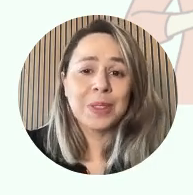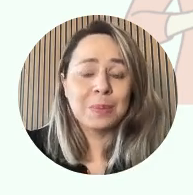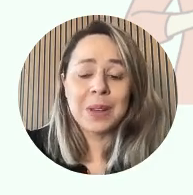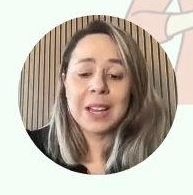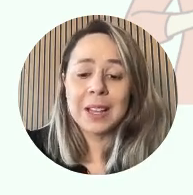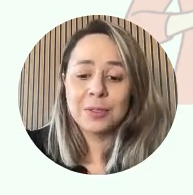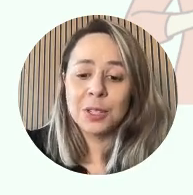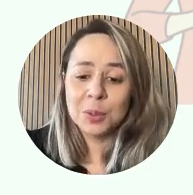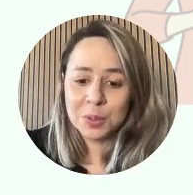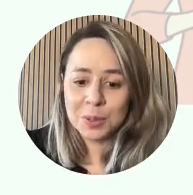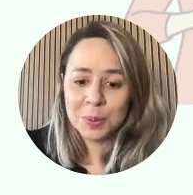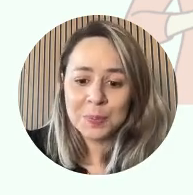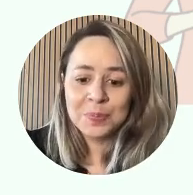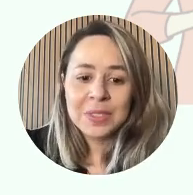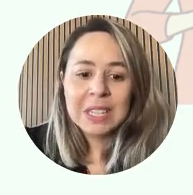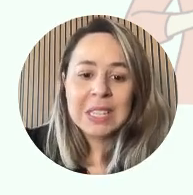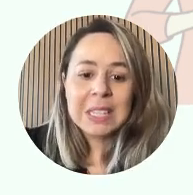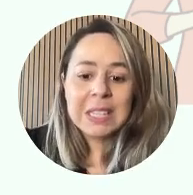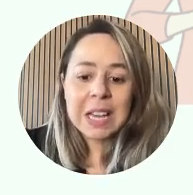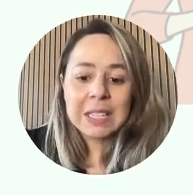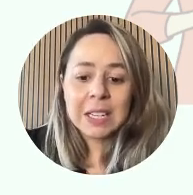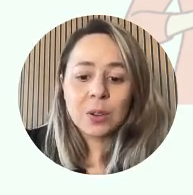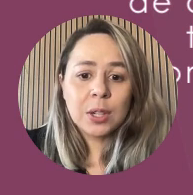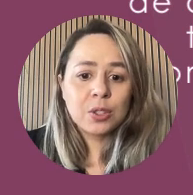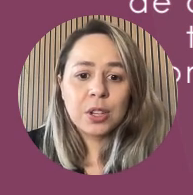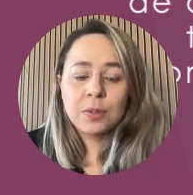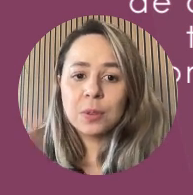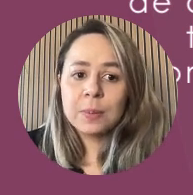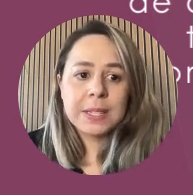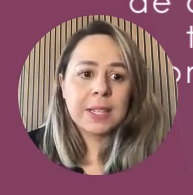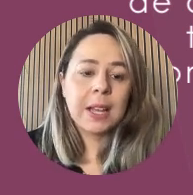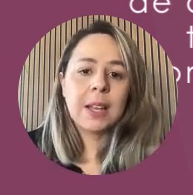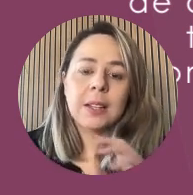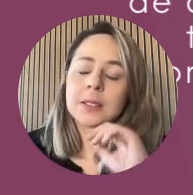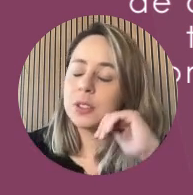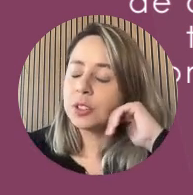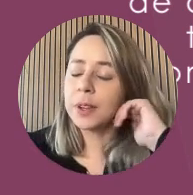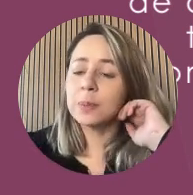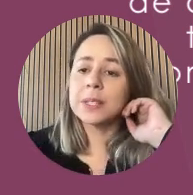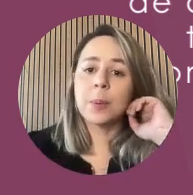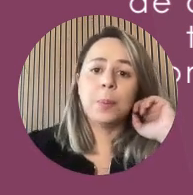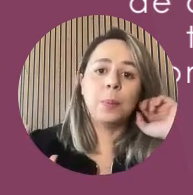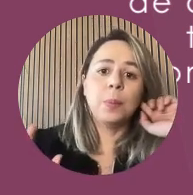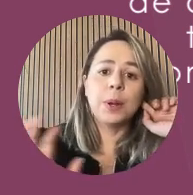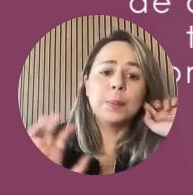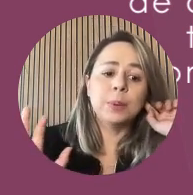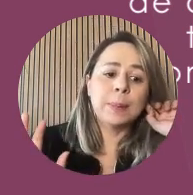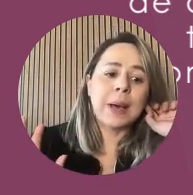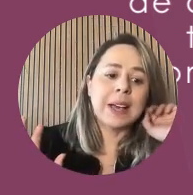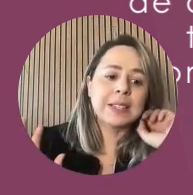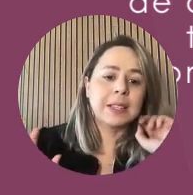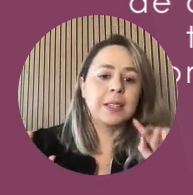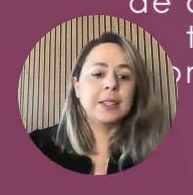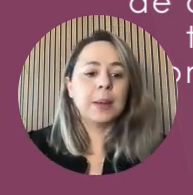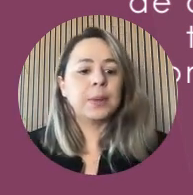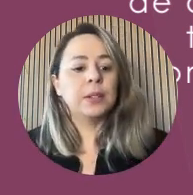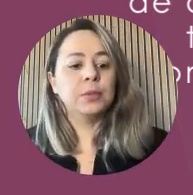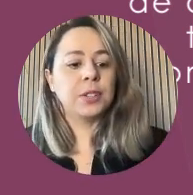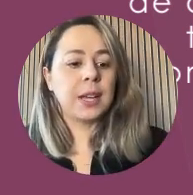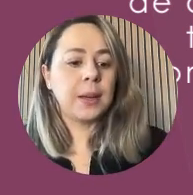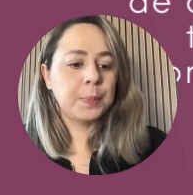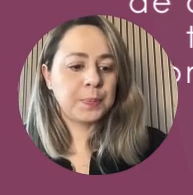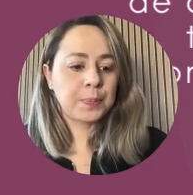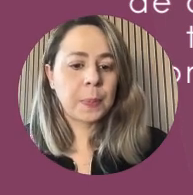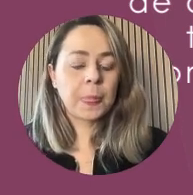algo maravilhoso. E aí agora eu já vou começar, a gente vai começar a pôr a mão na massa aqui, tá? Para